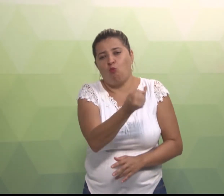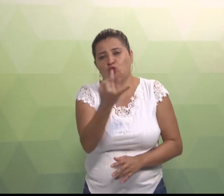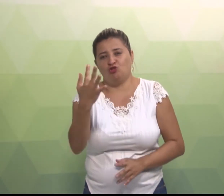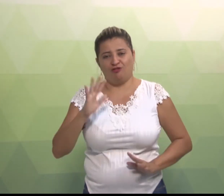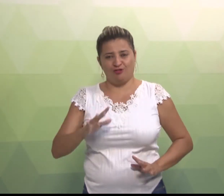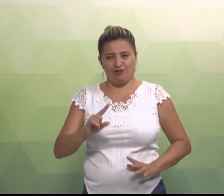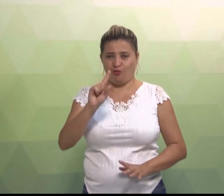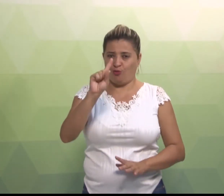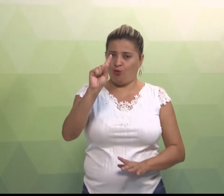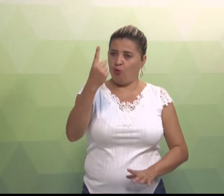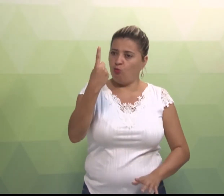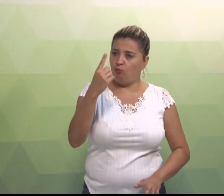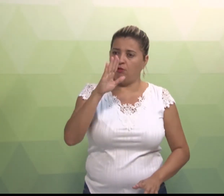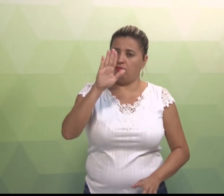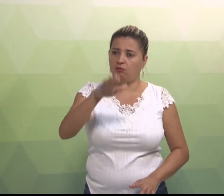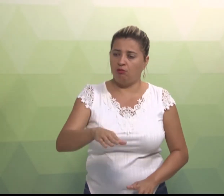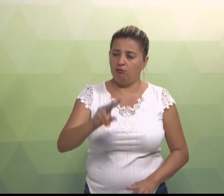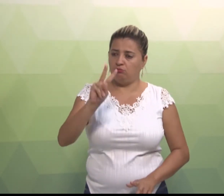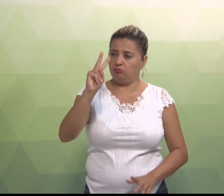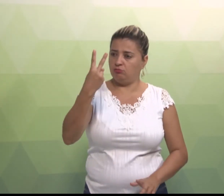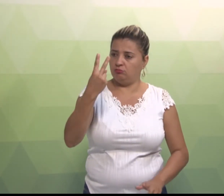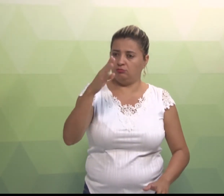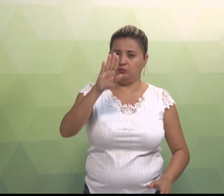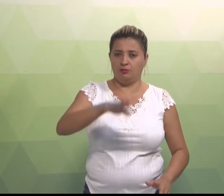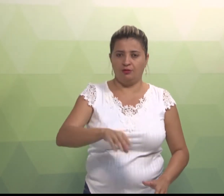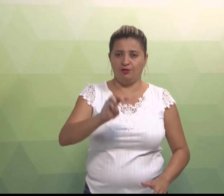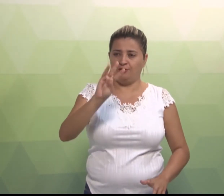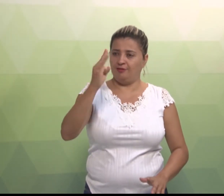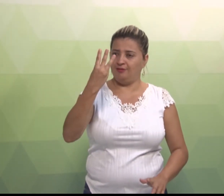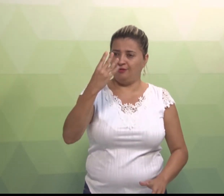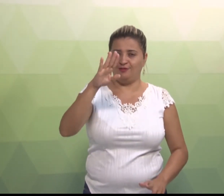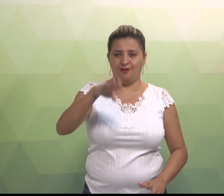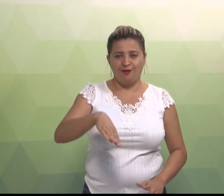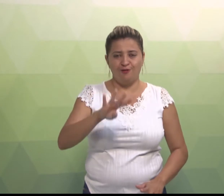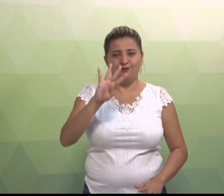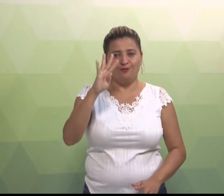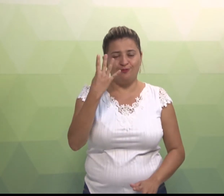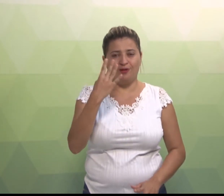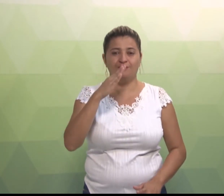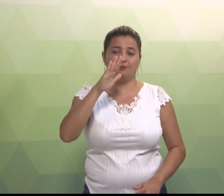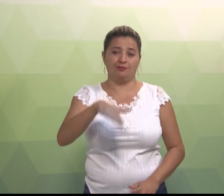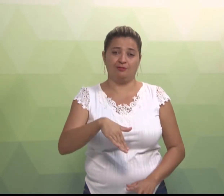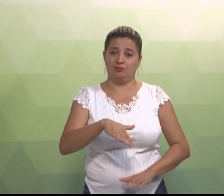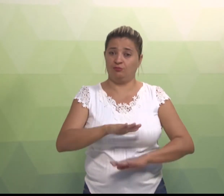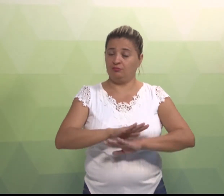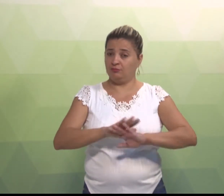por quantidade. 1 da tarde, 2 da tarde, 3 da tarde, 4 da tarde.